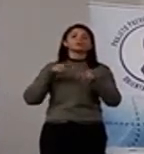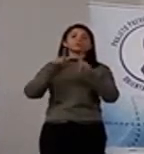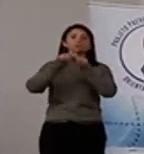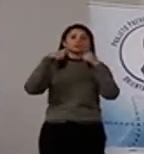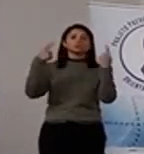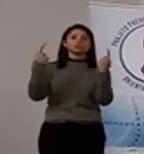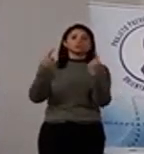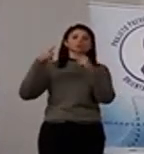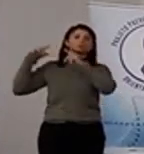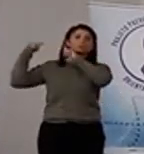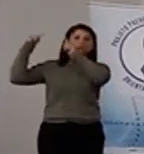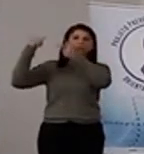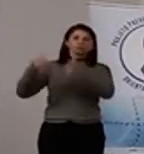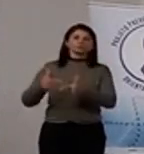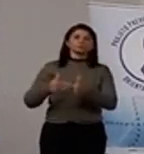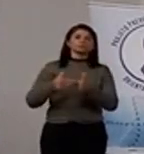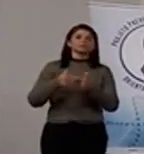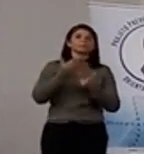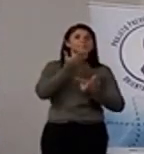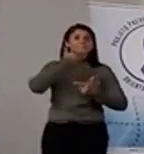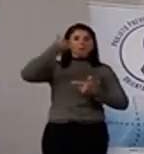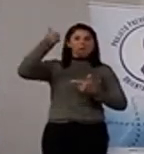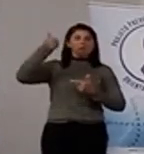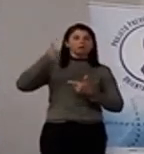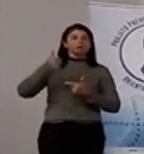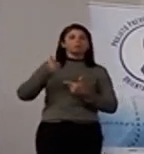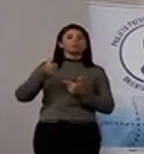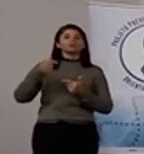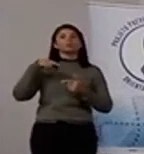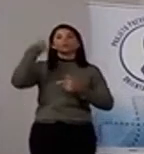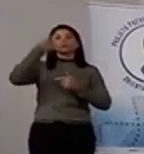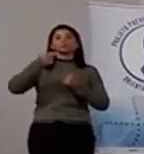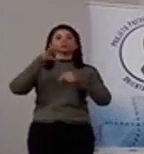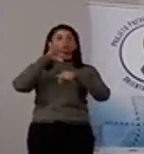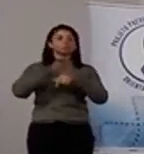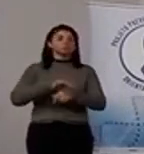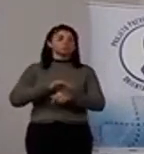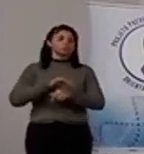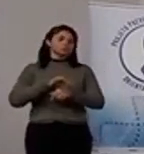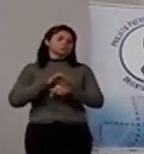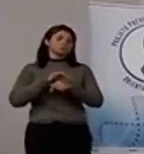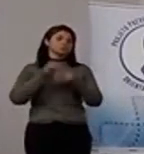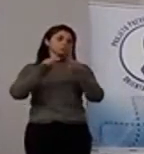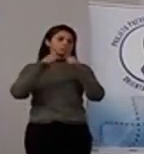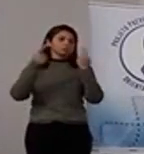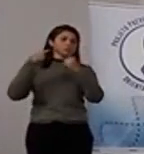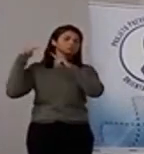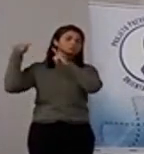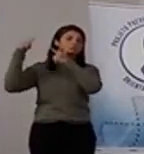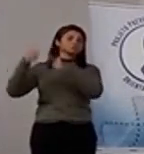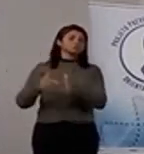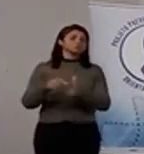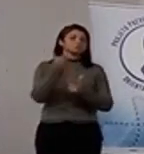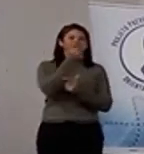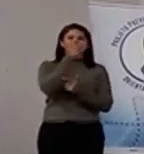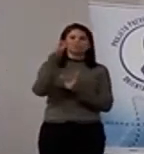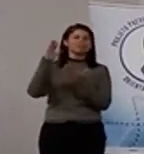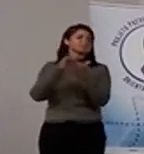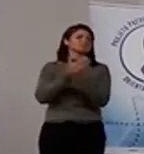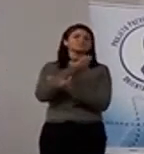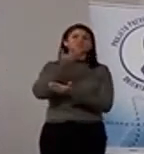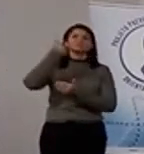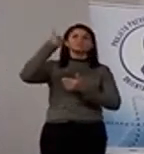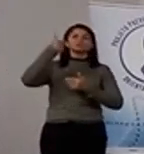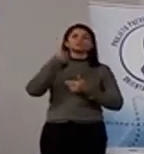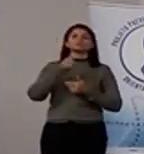melhor ele teve benefício. Mas eu usei canabidiol para outras doenças genéticas, não vi tanto benefício assim. As mães acham que a criança melhora